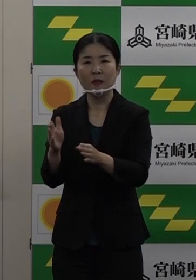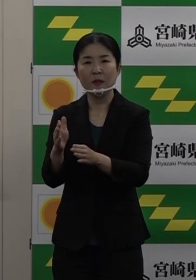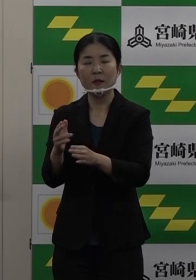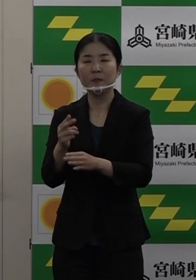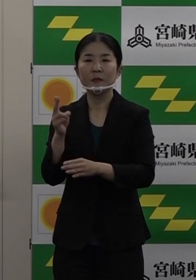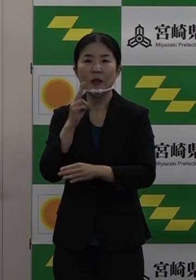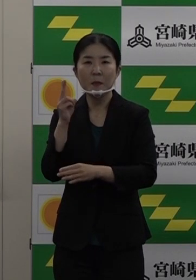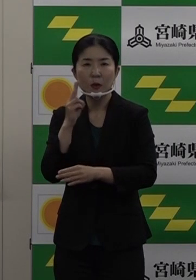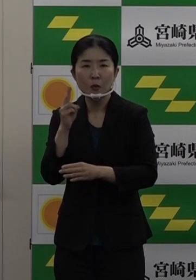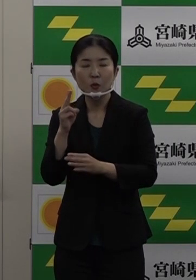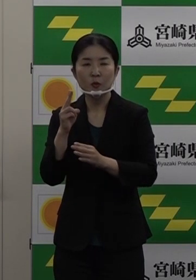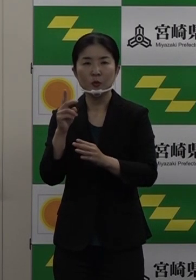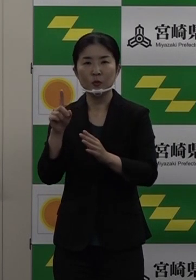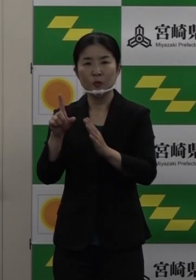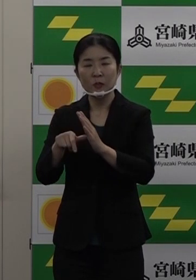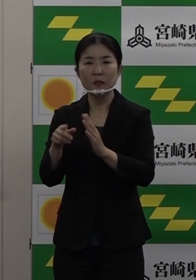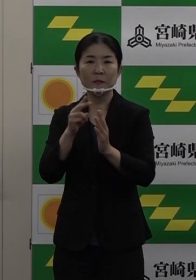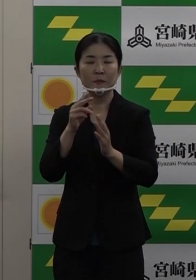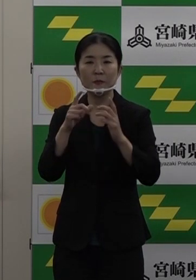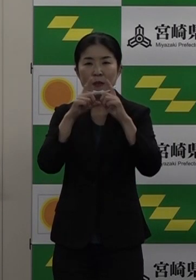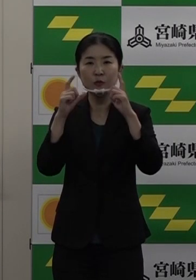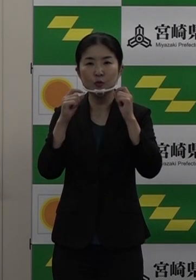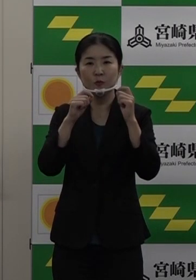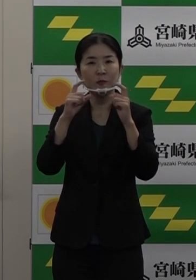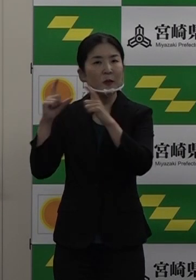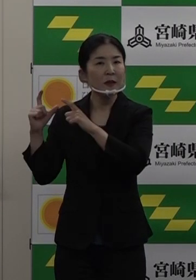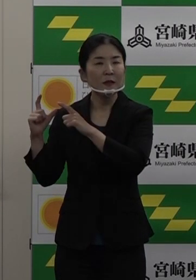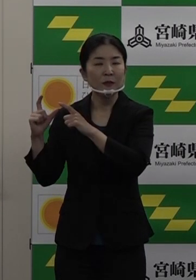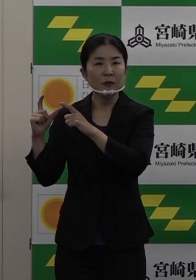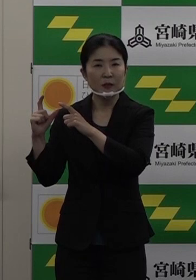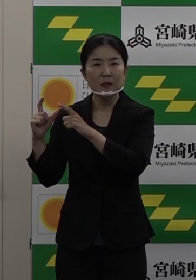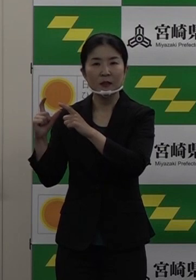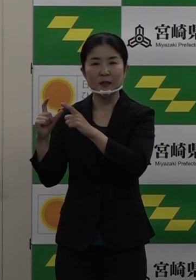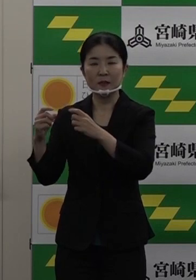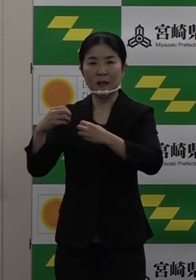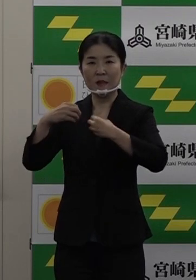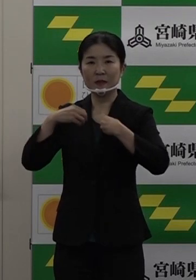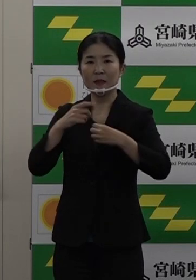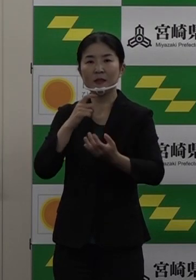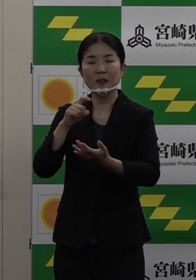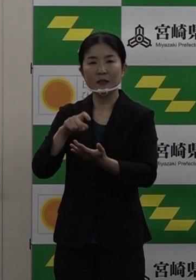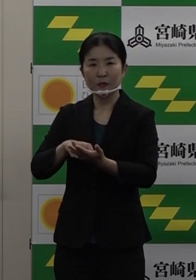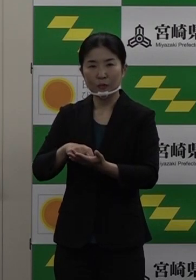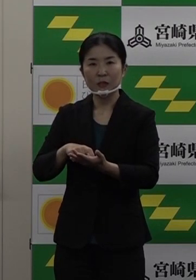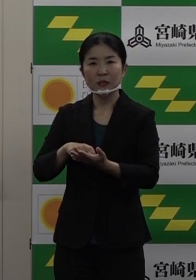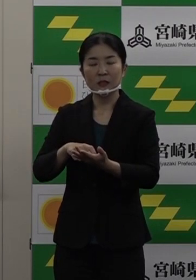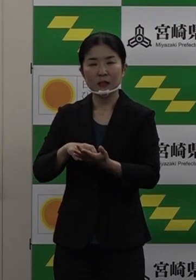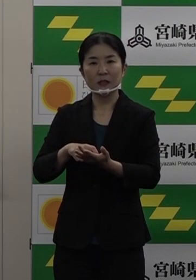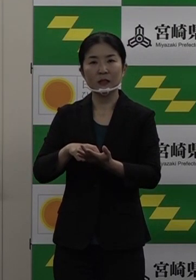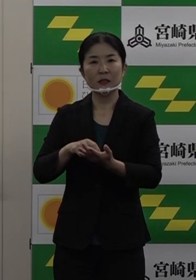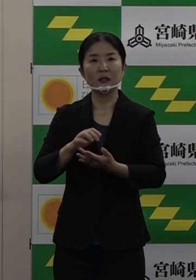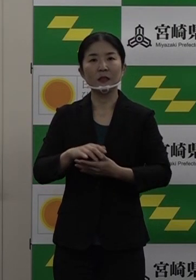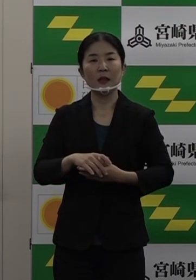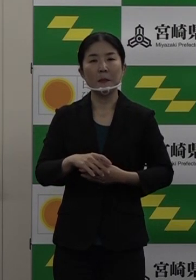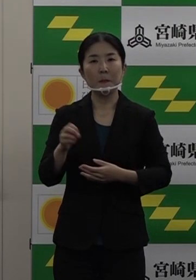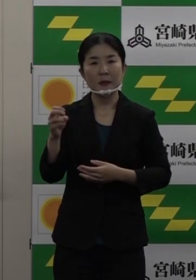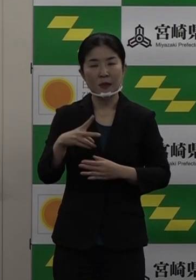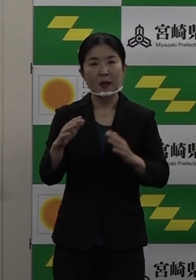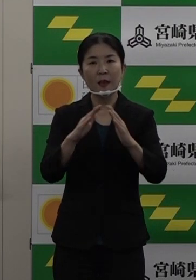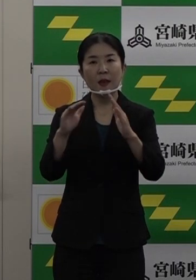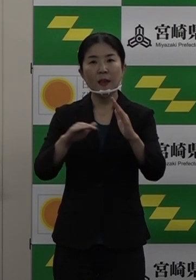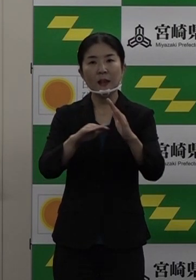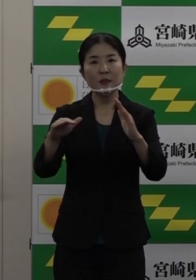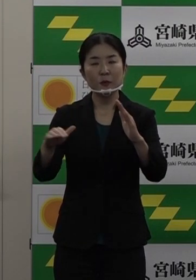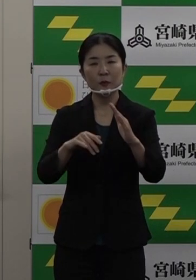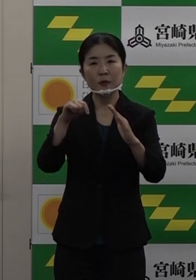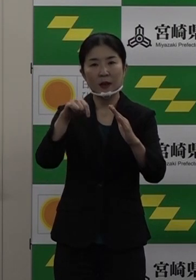ような場面でマスクを外した瞬間というものが非常にリスクが高いのではないかということ、それから家庭内ではです